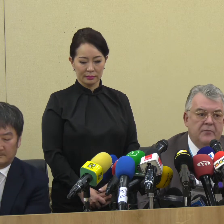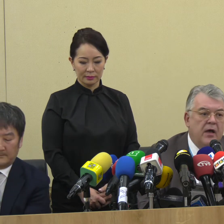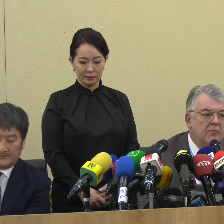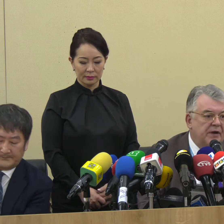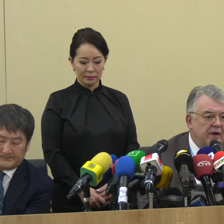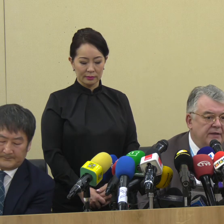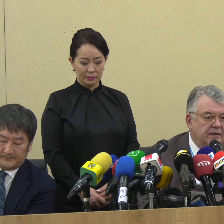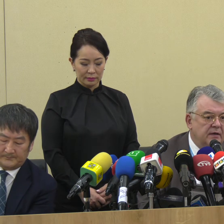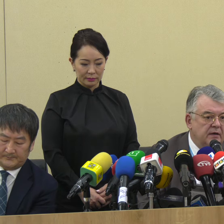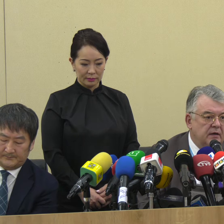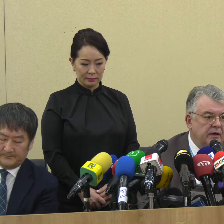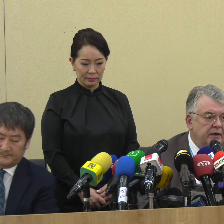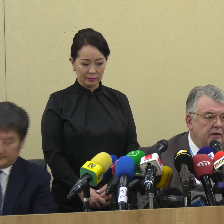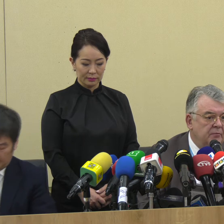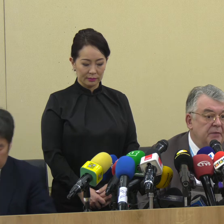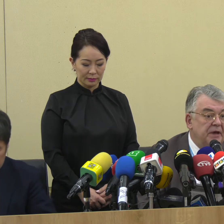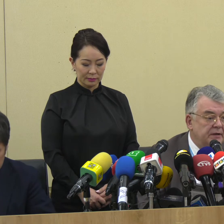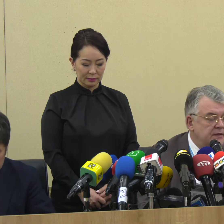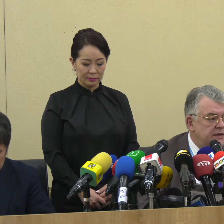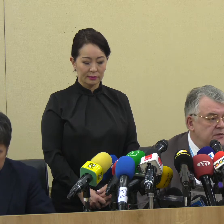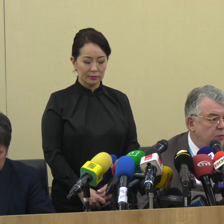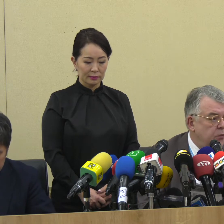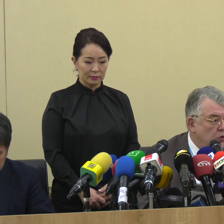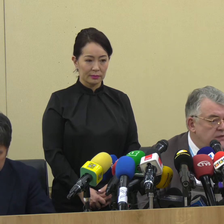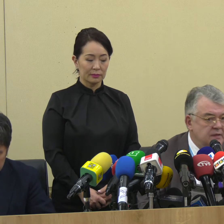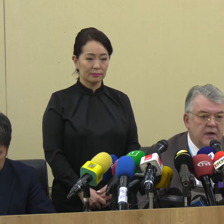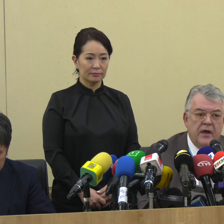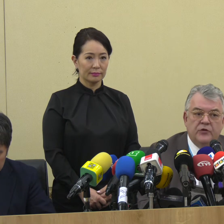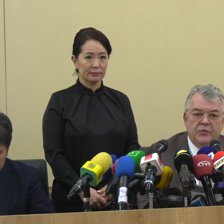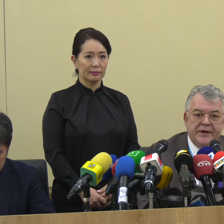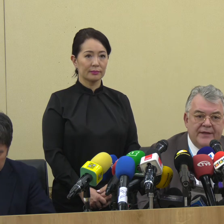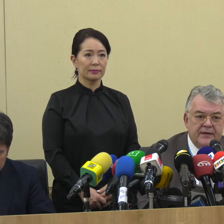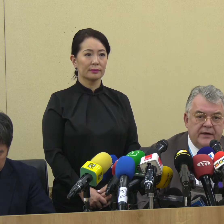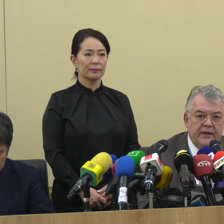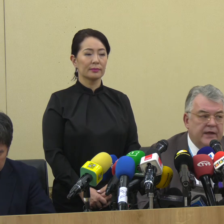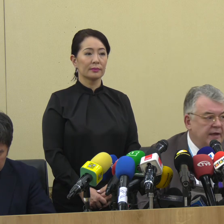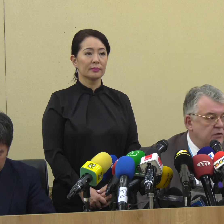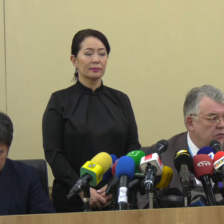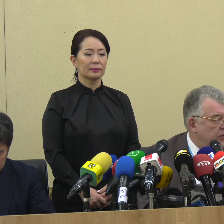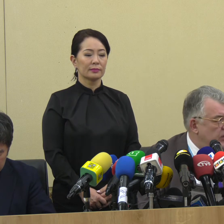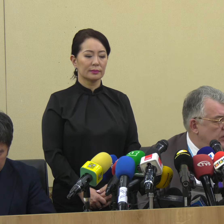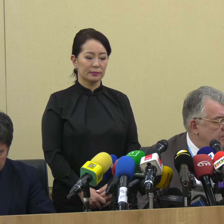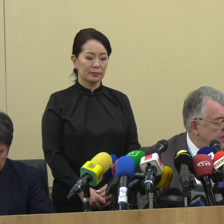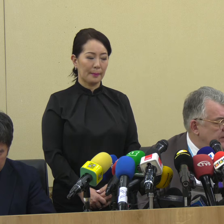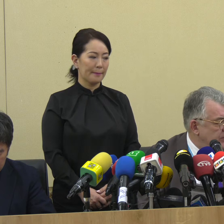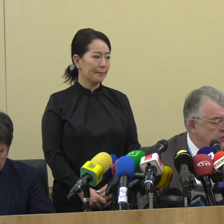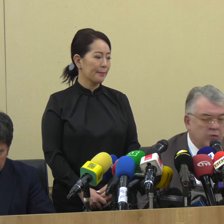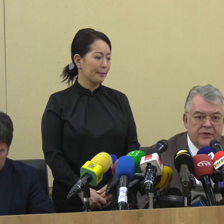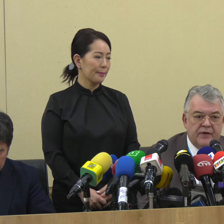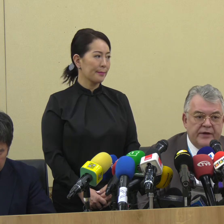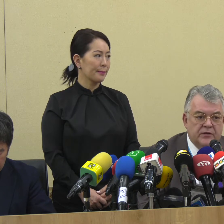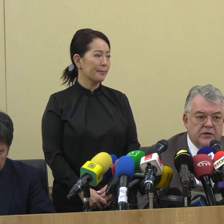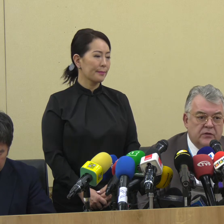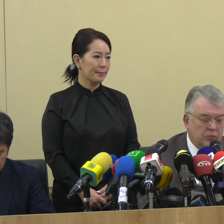and providing a preparedness response to be ready in case of importation of